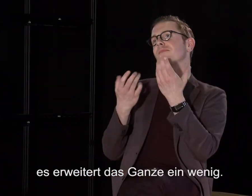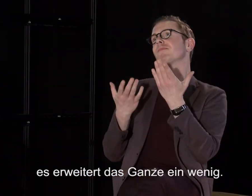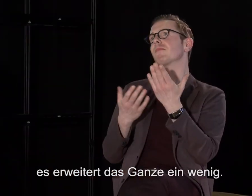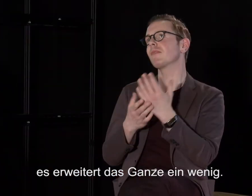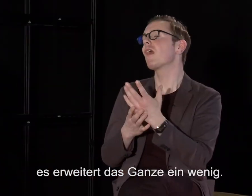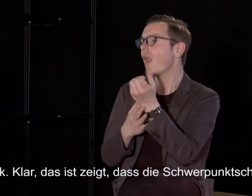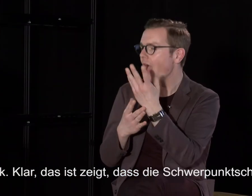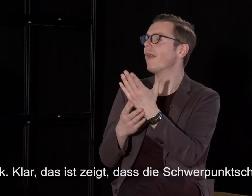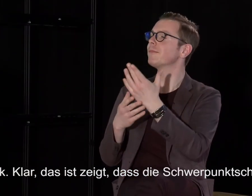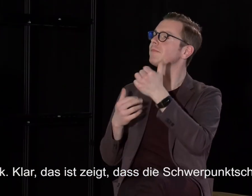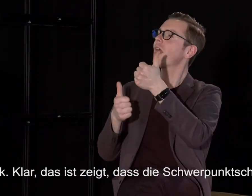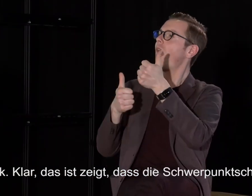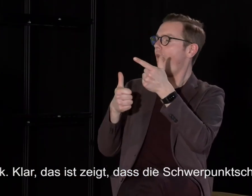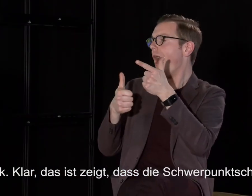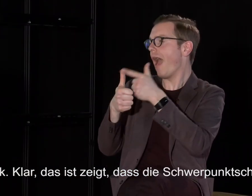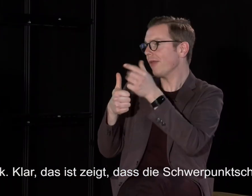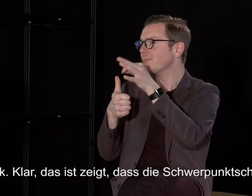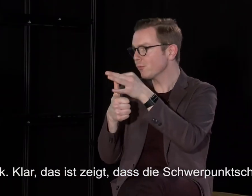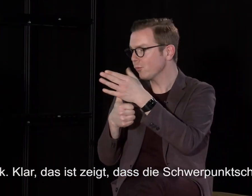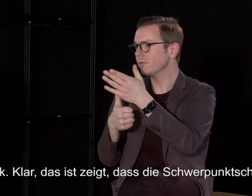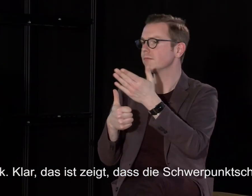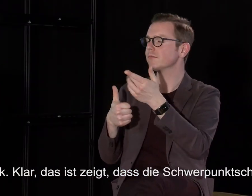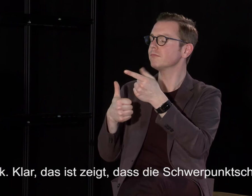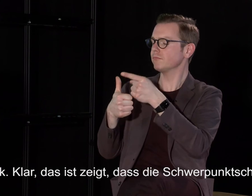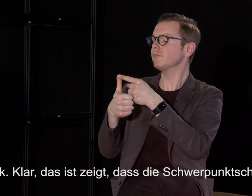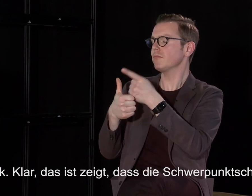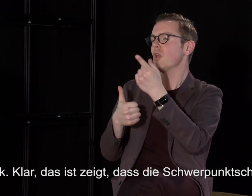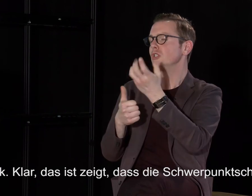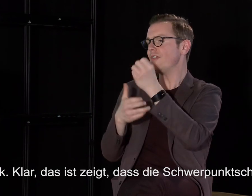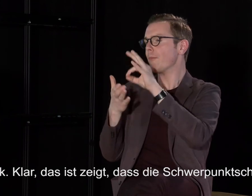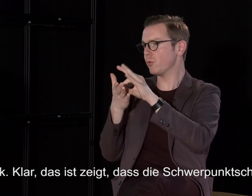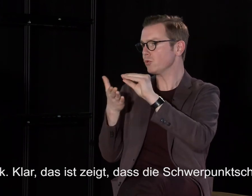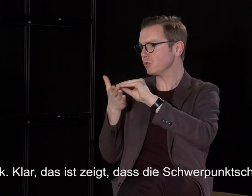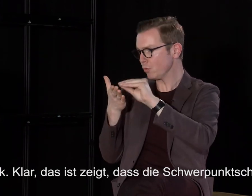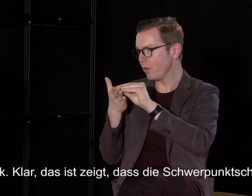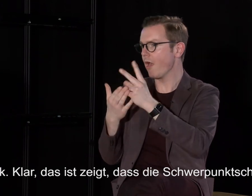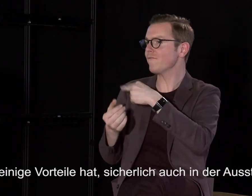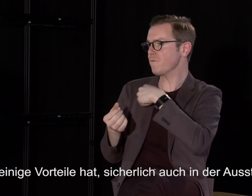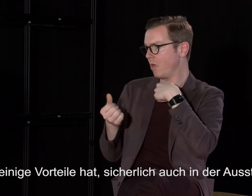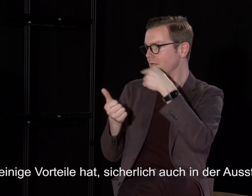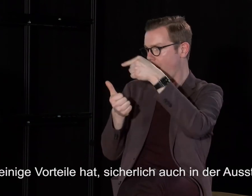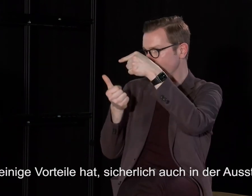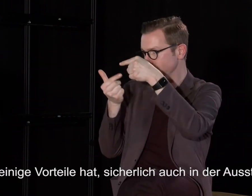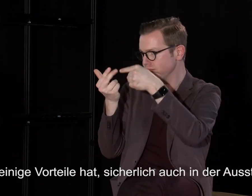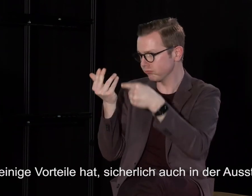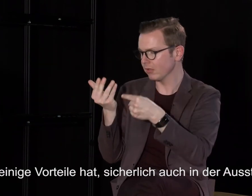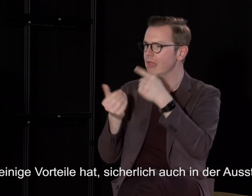ein bisschen. Okay, klar. Das ist sozusagen ein Punkt, dass diese Schwerpunktschule Vorteile hat, einige Vorteile.